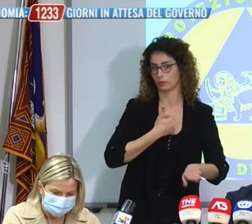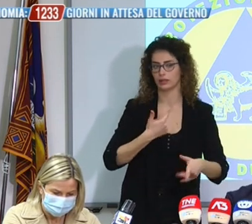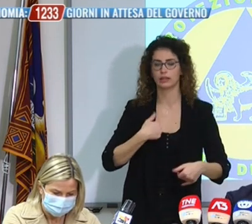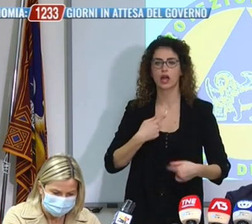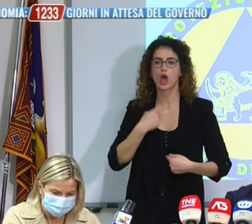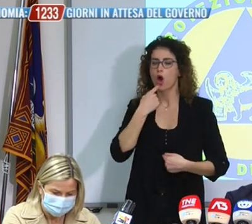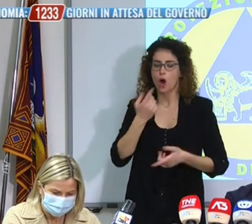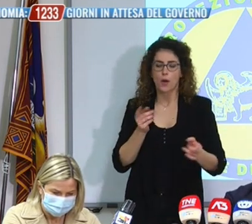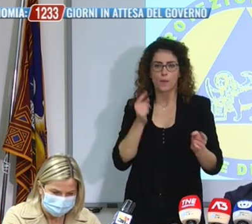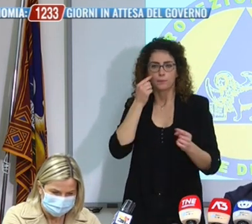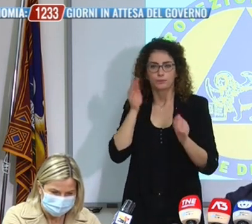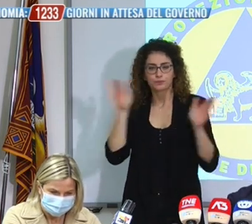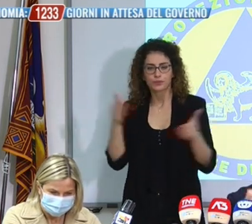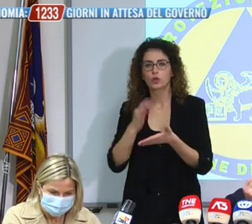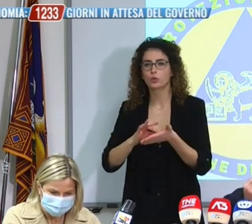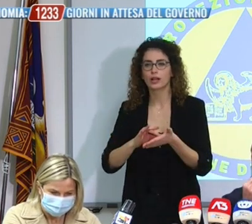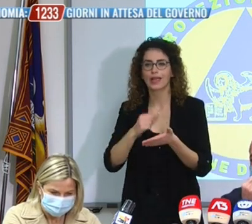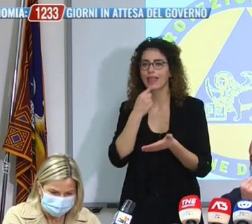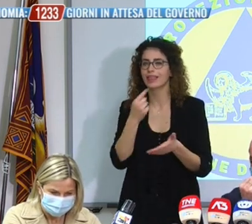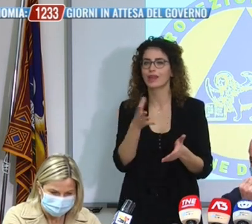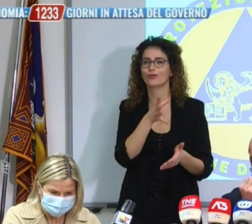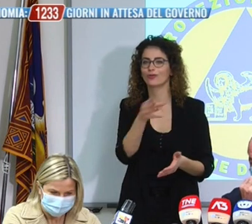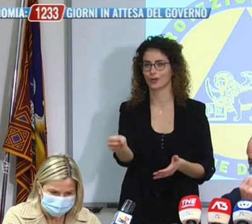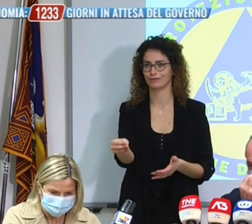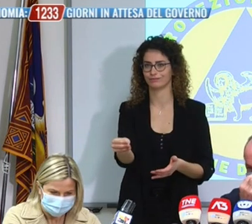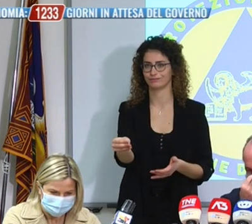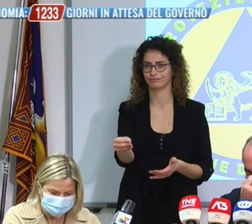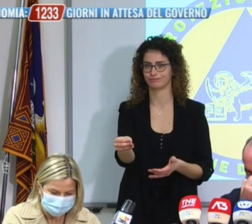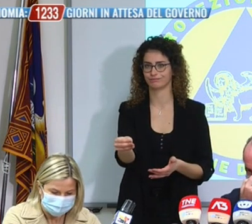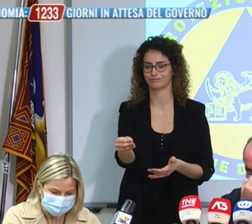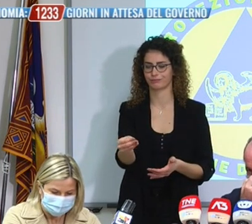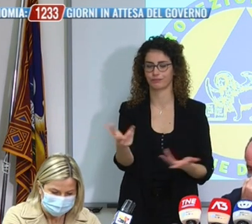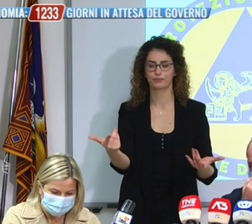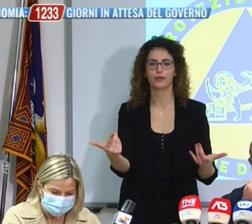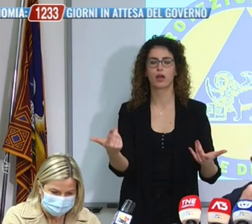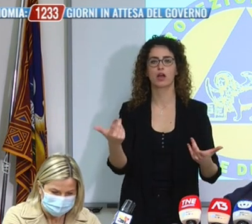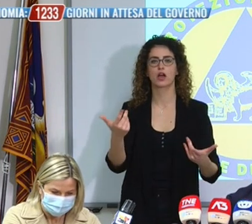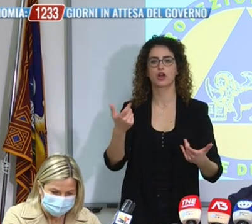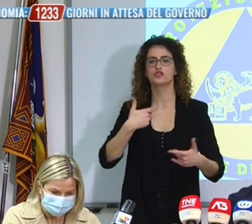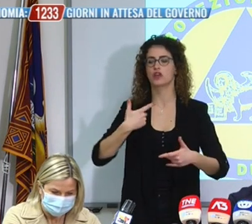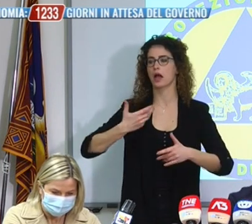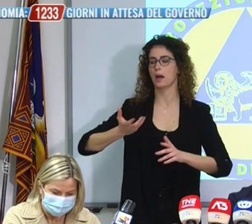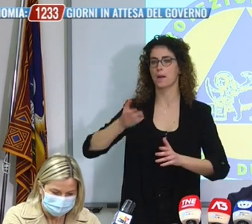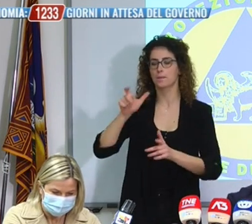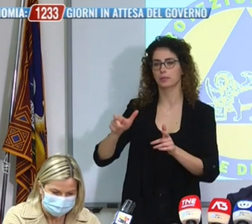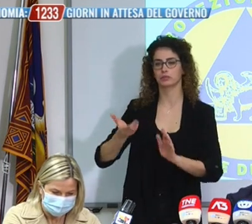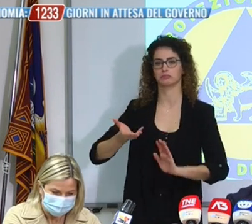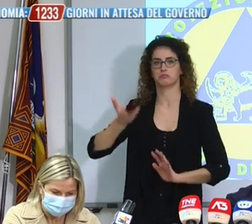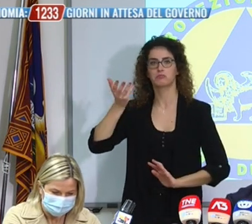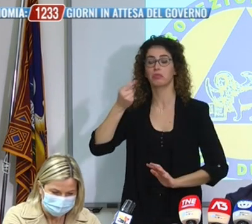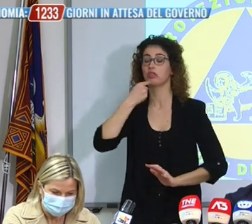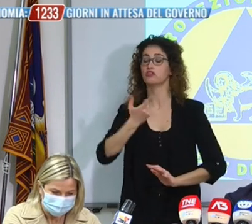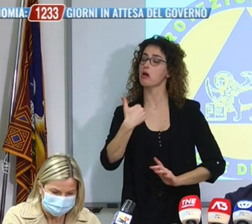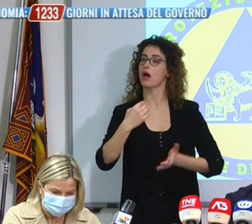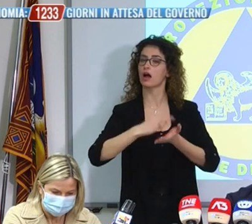io vi ho già detto tutto, no? A me sembra logico che i grandi teorici del fatto che le scuole non erano un problema dal punto di